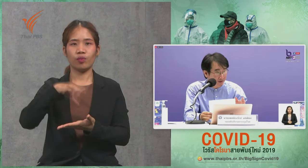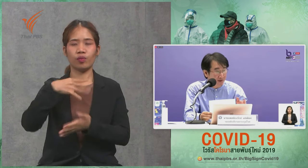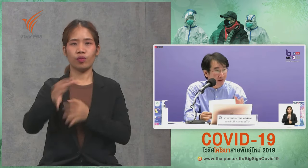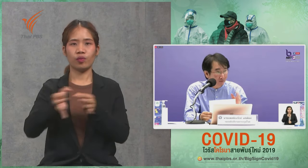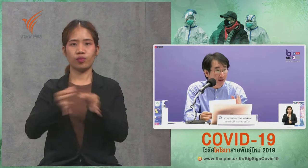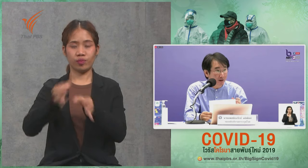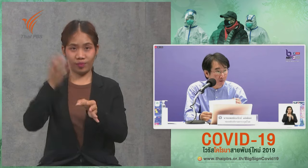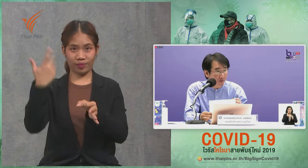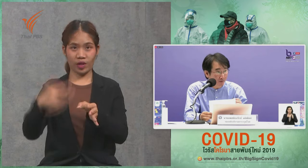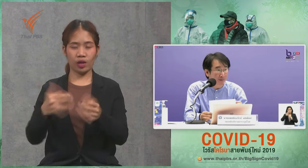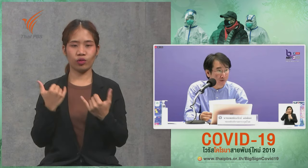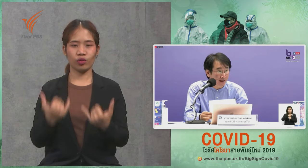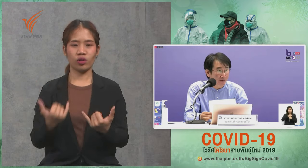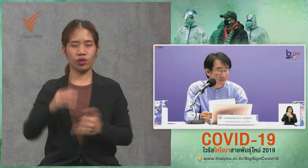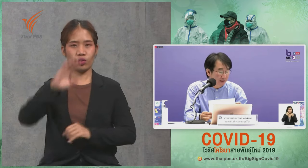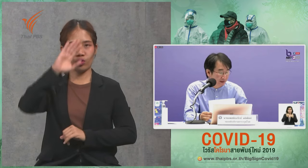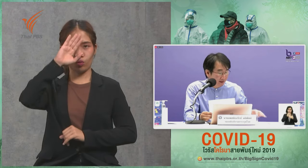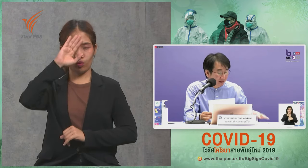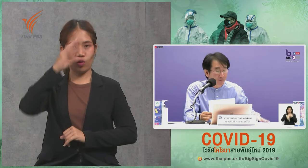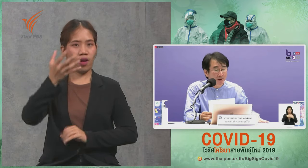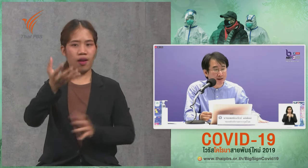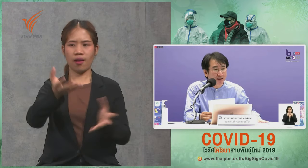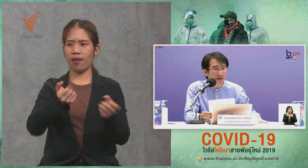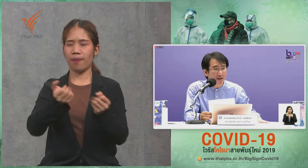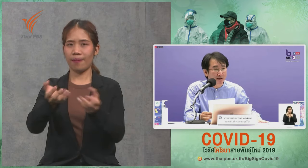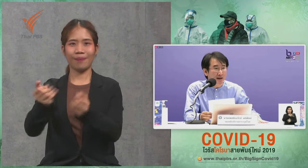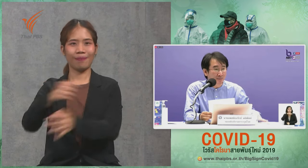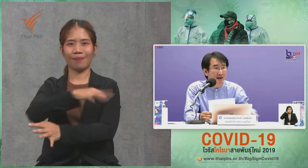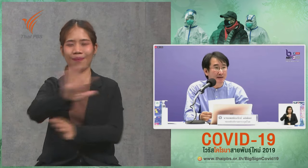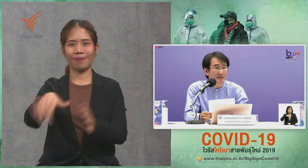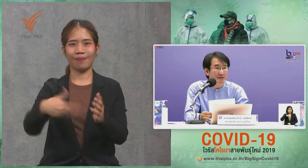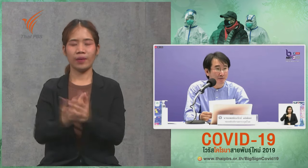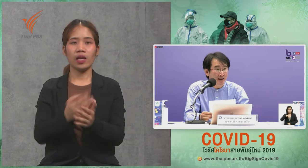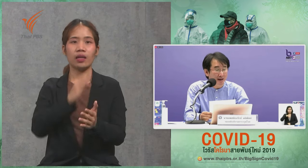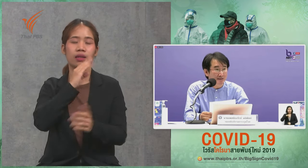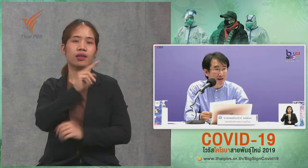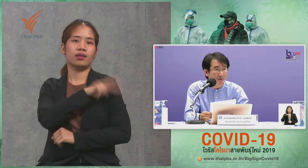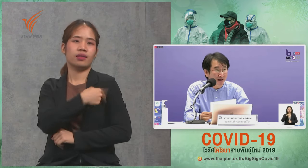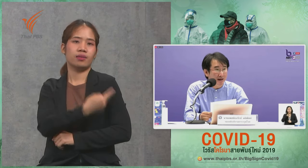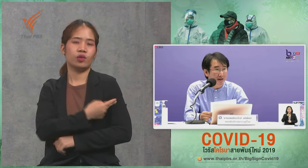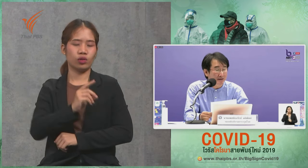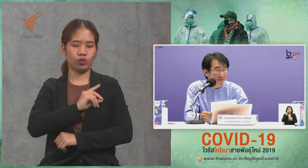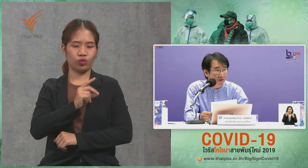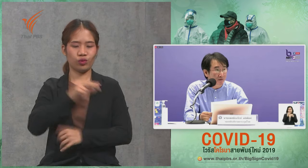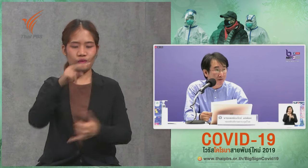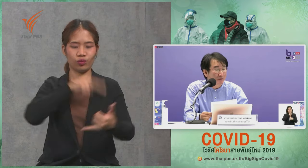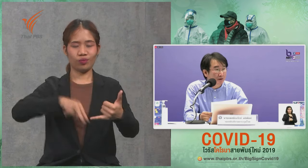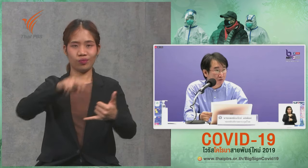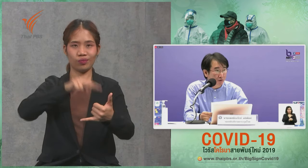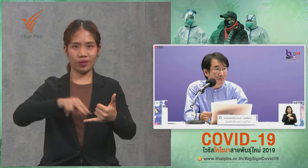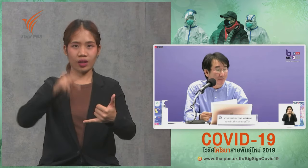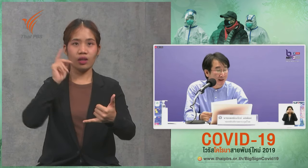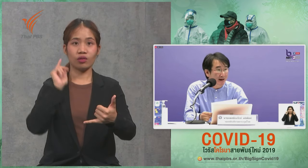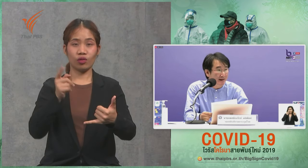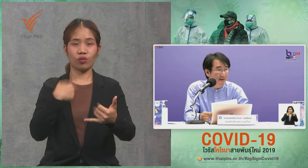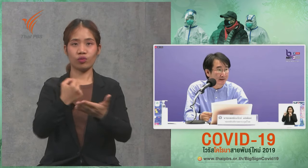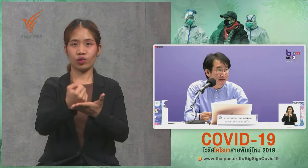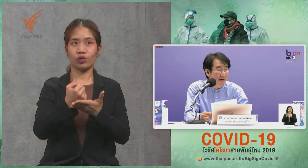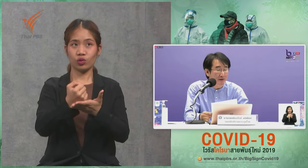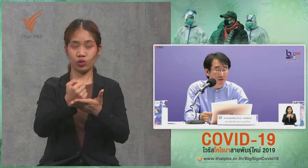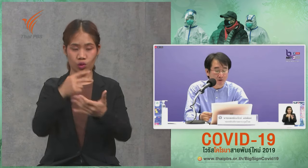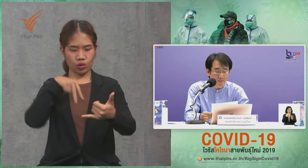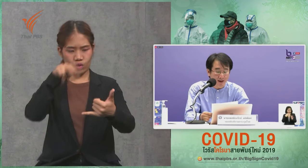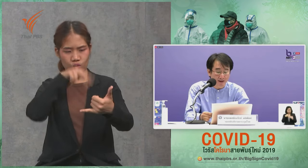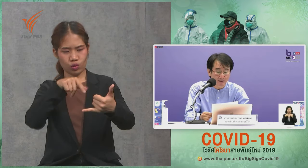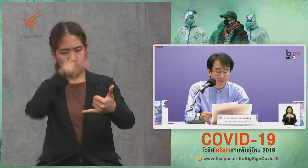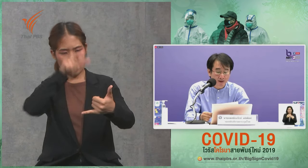นไข้โควิดตอนนี้รับไว้ในโรงพยาบาลทุกรายนะครับเพราะฉะนั้นเนี่ยทางแพทย์ที่ดูแลรักษาคนไข้เนี่ยจะเป็นคนช่วยปรับยาให้